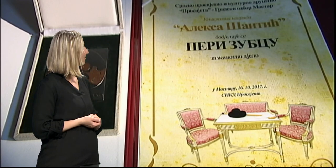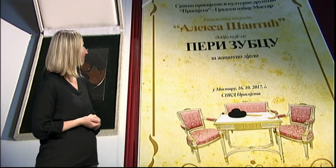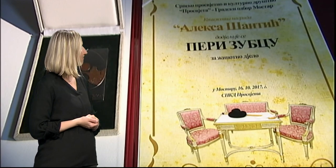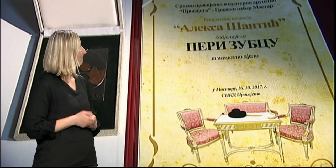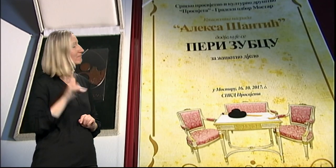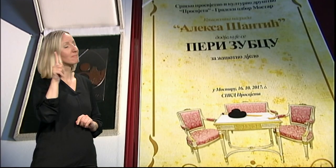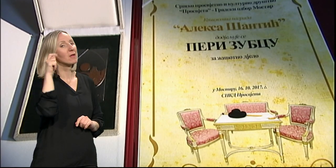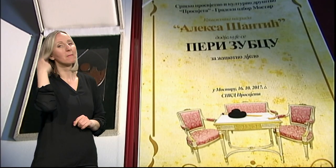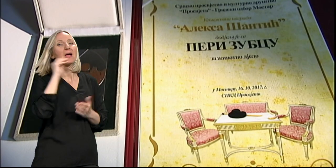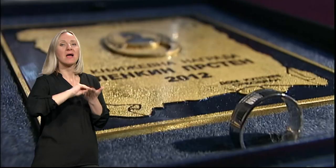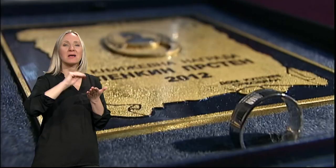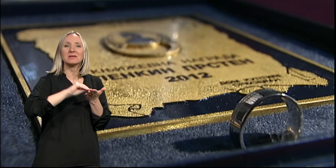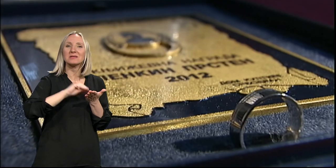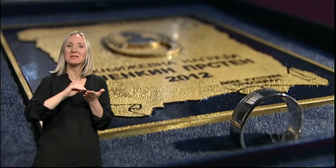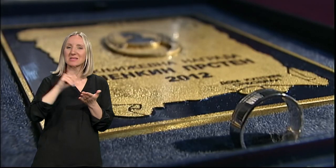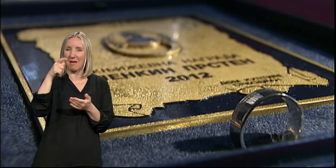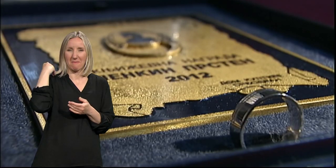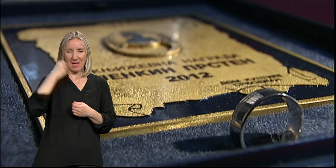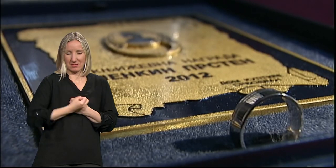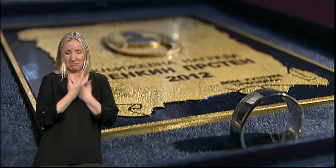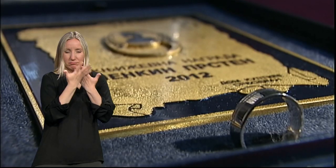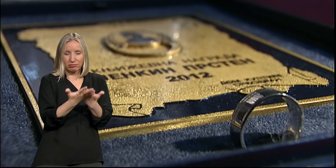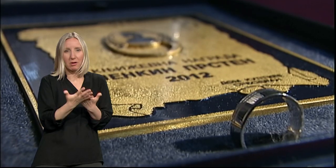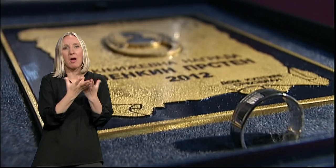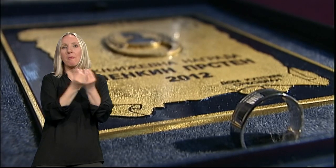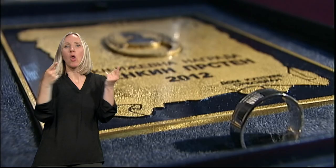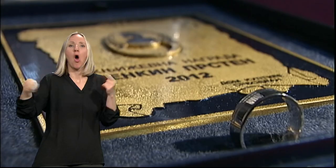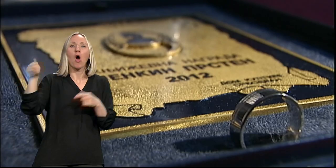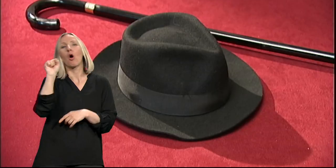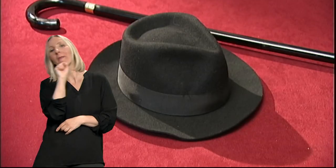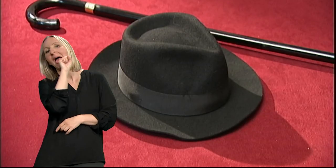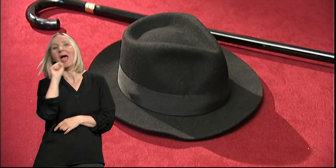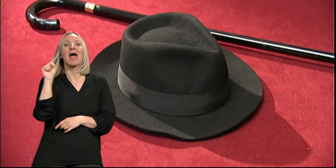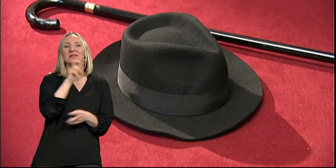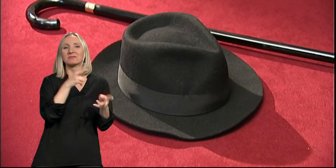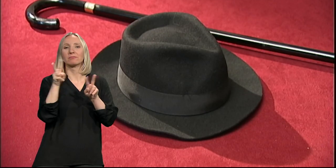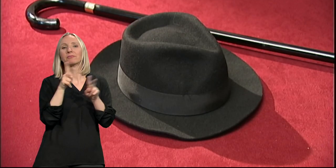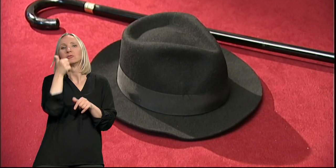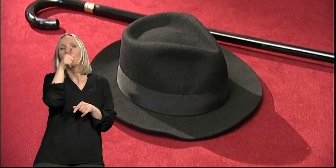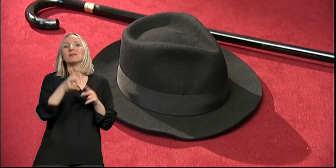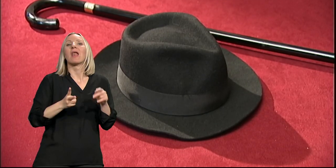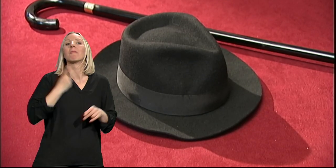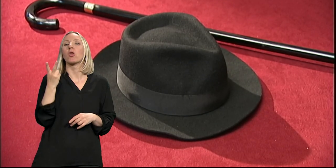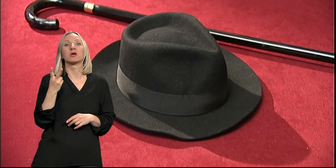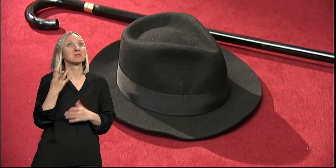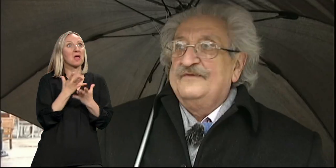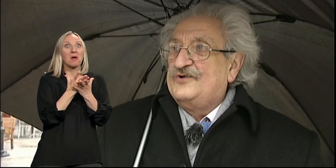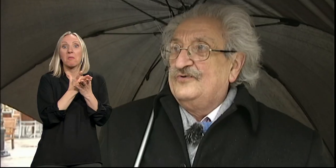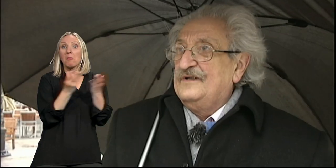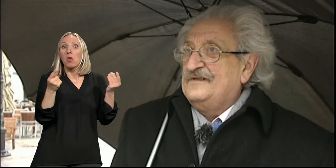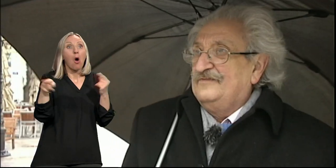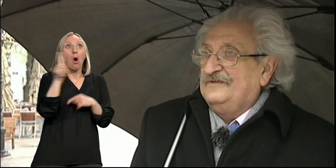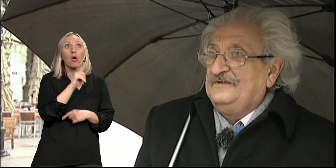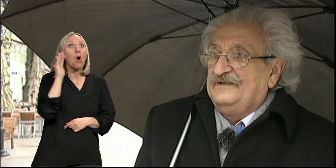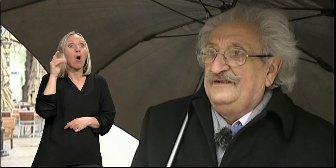vaše stihove komponovane više pesama, kantata, oratorijima. Na što ste od toga najponosniji? Ja ponešto od toga nisam ni